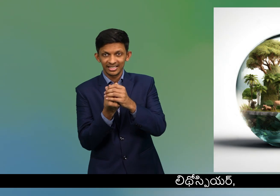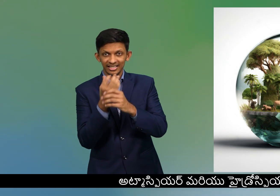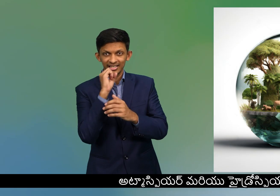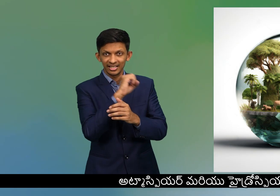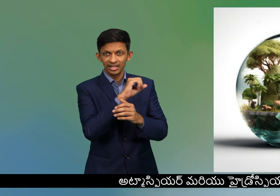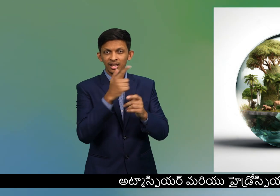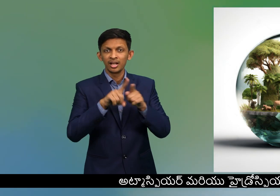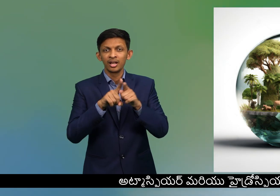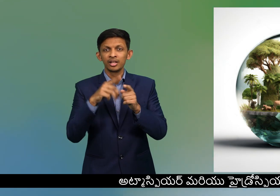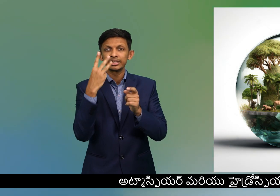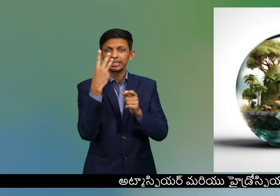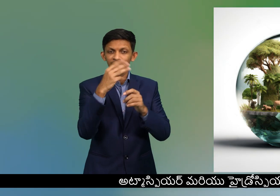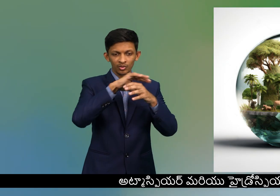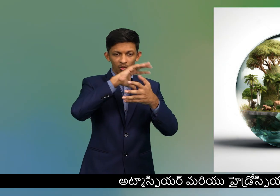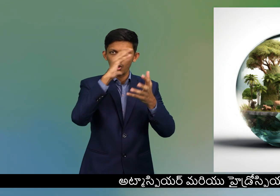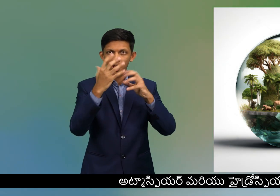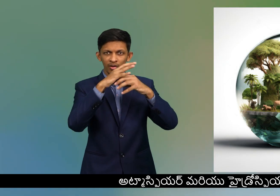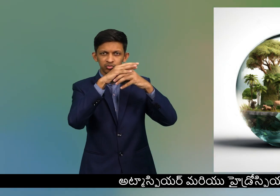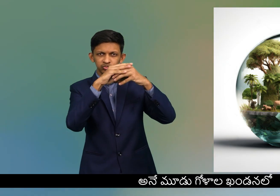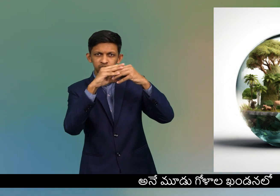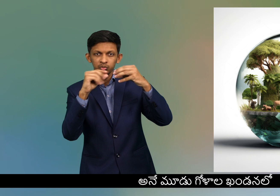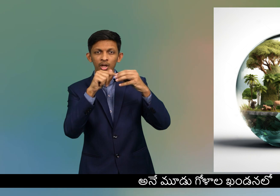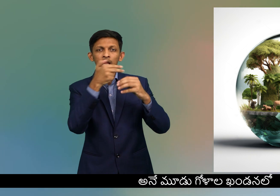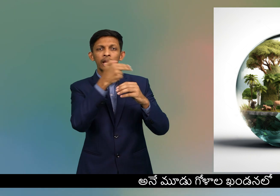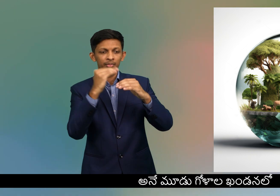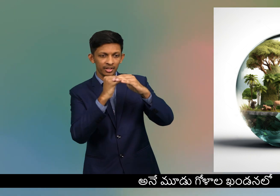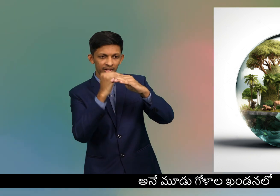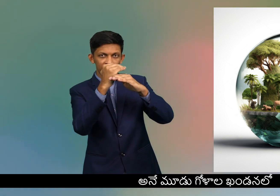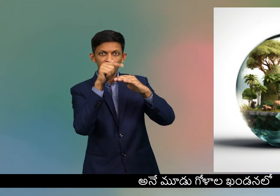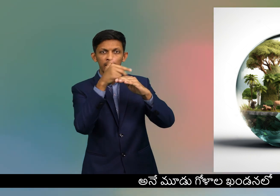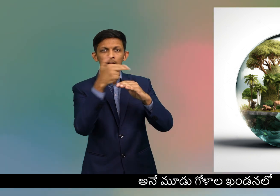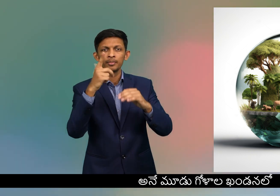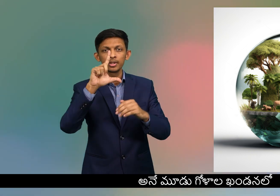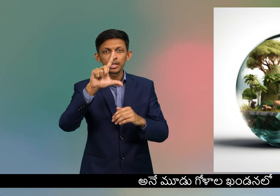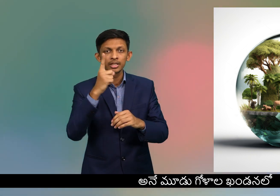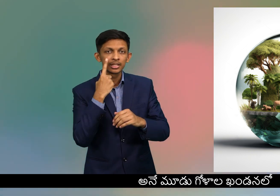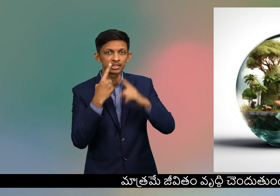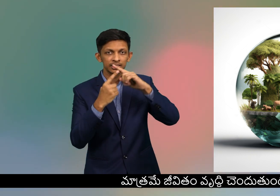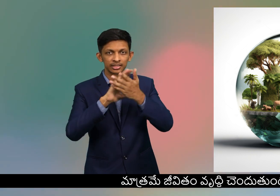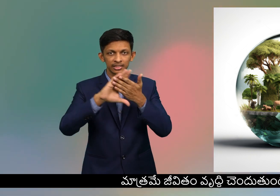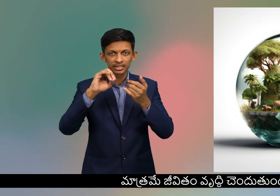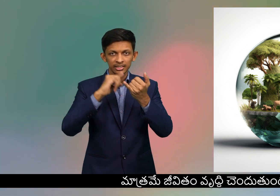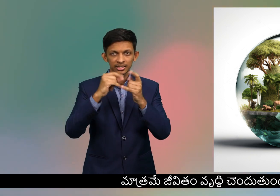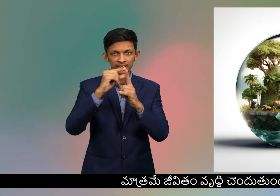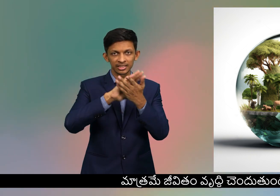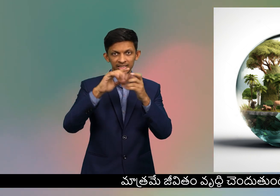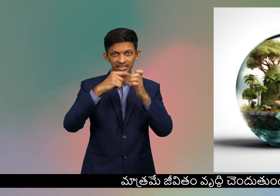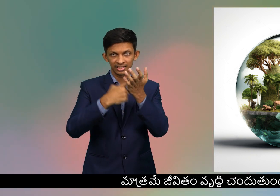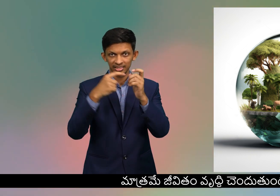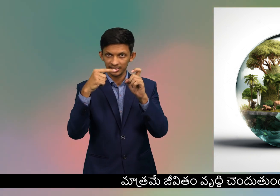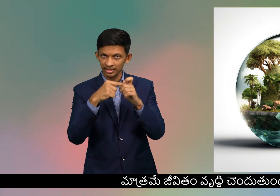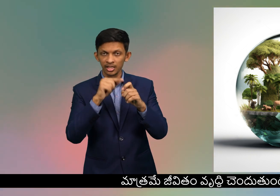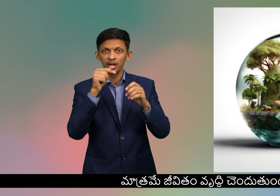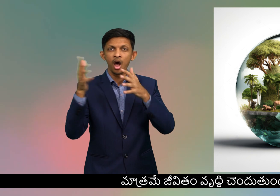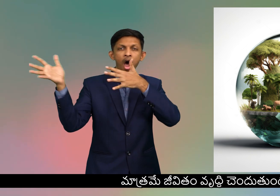లిథోస్పియర్, అట్మాస్ఫియర్ మరియు హైడ్రోస్పియర్ అనే 3 గోళాల ఖండనలో మాత్రమే జీవితం